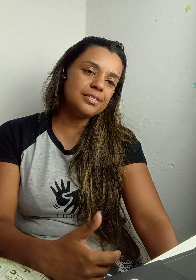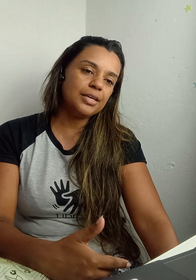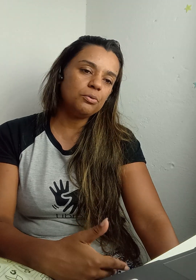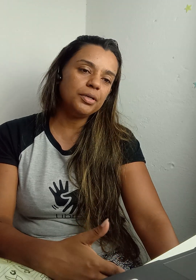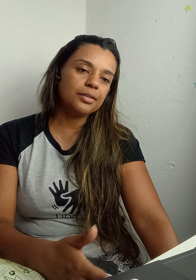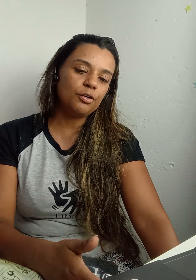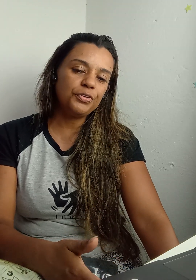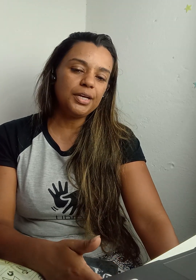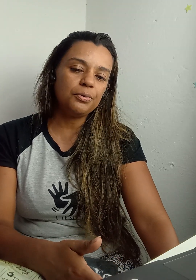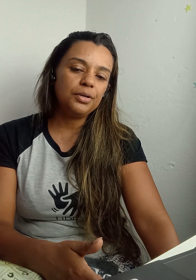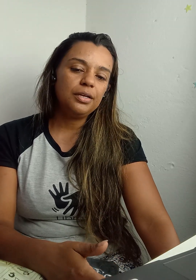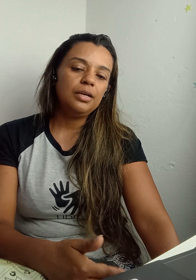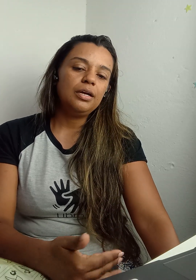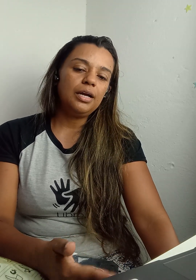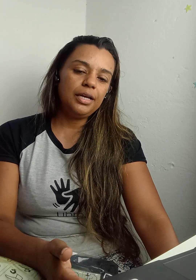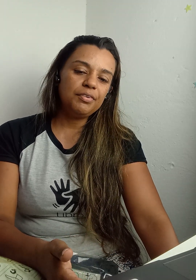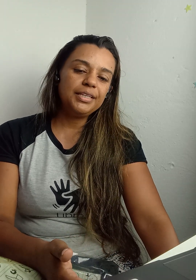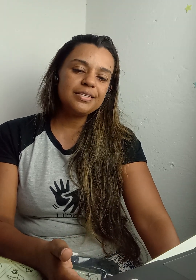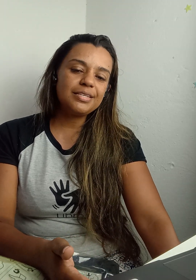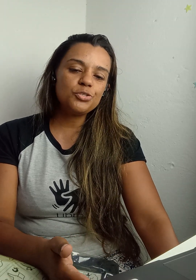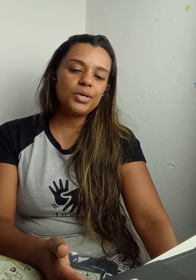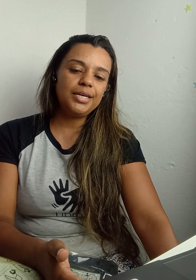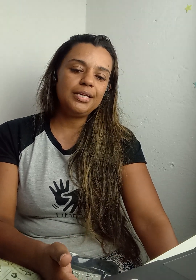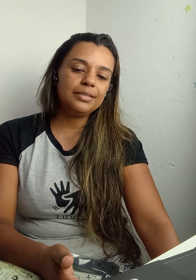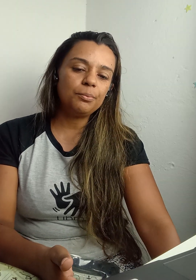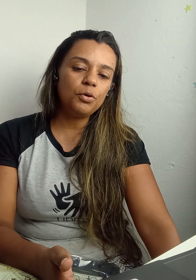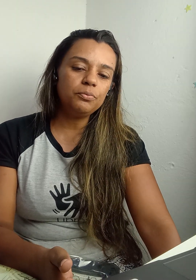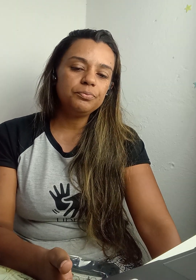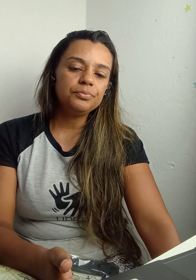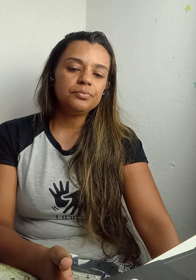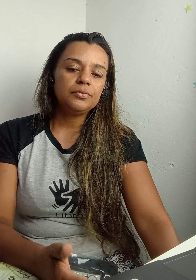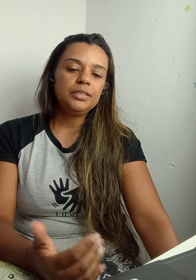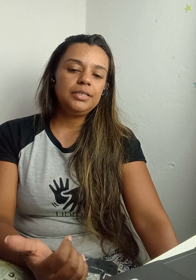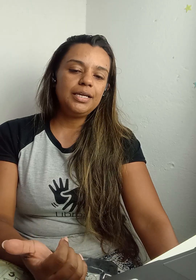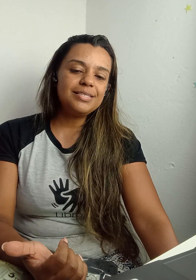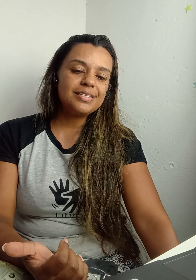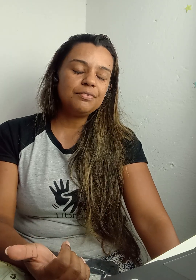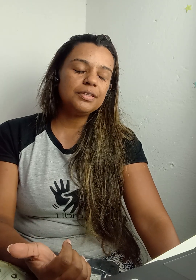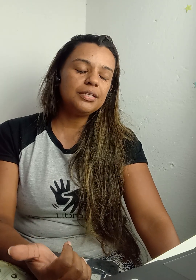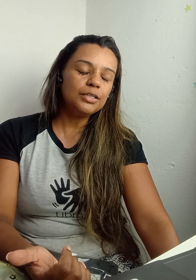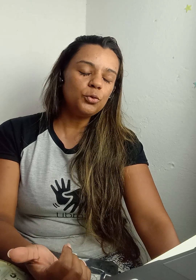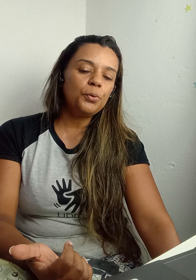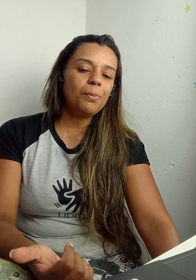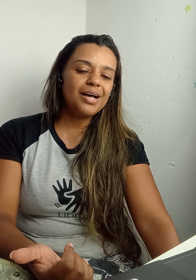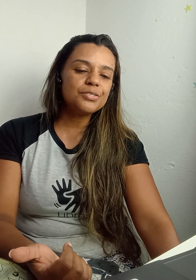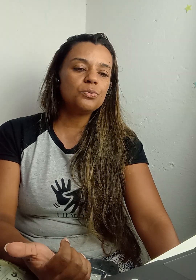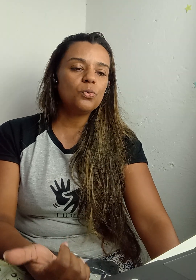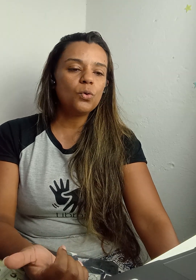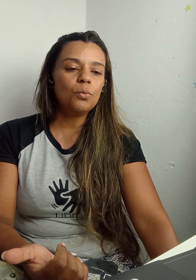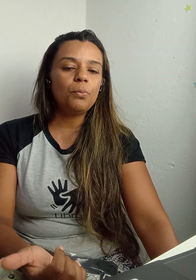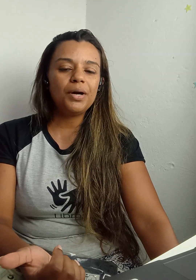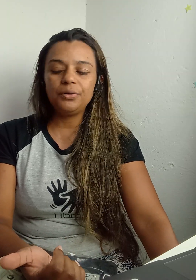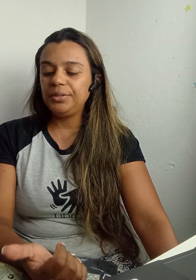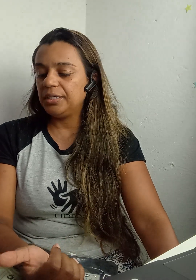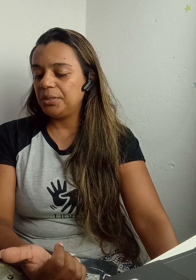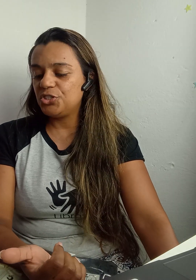seguir comigo até o final. Aí vai ter acesso a ele, tá bom? Que ele serve tanto para o básico como para o